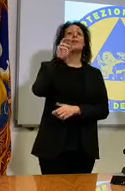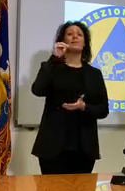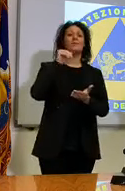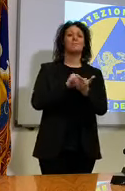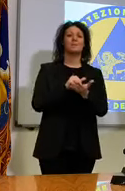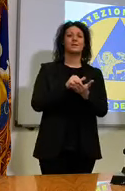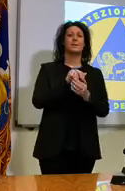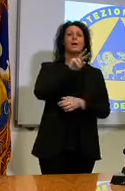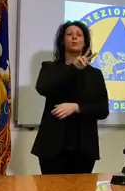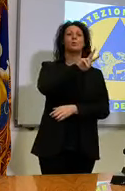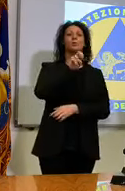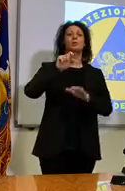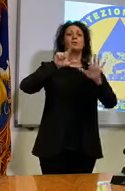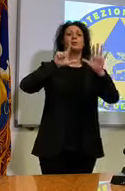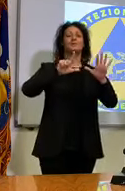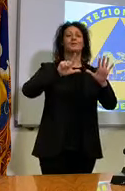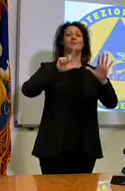20.278,